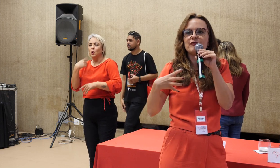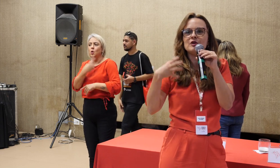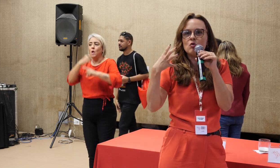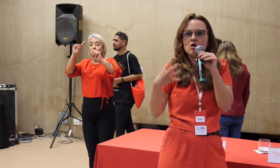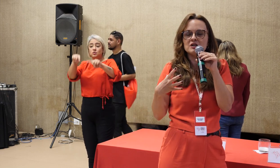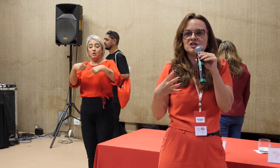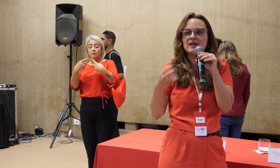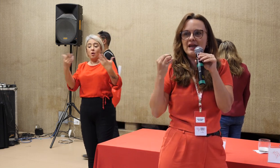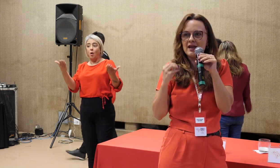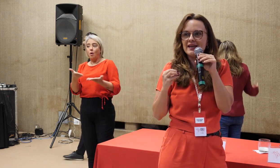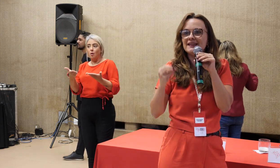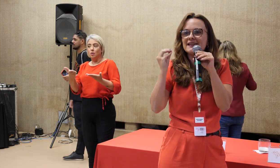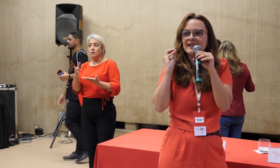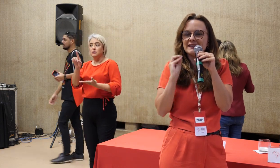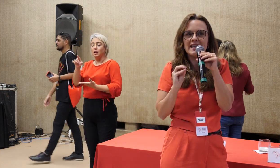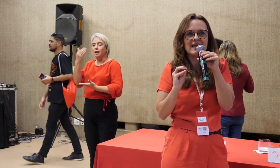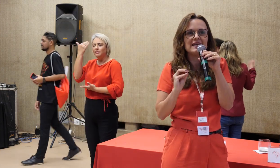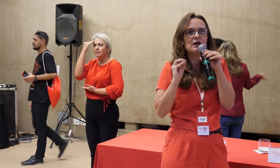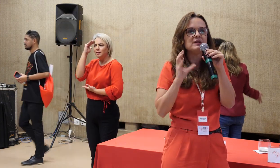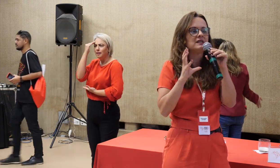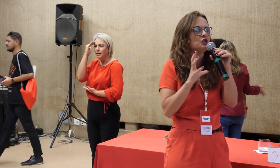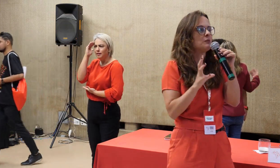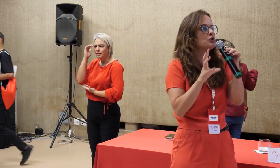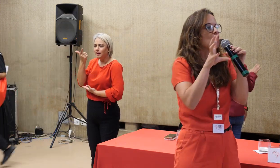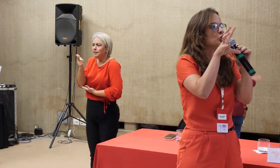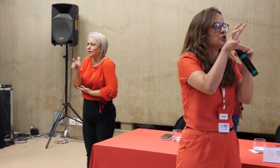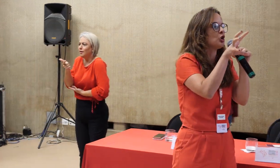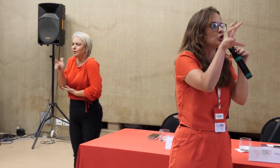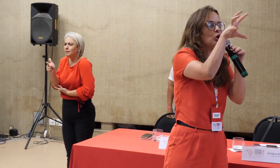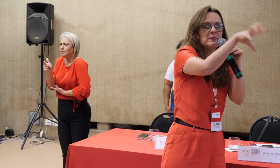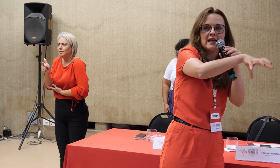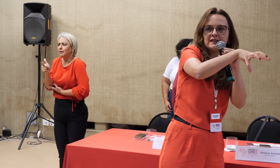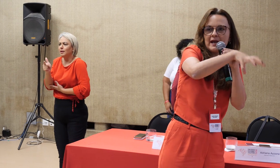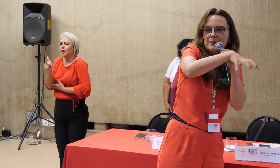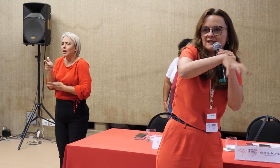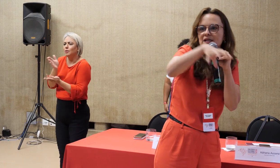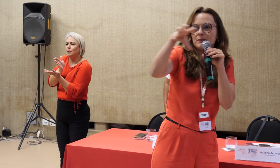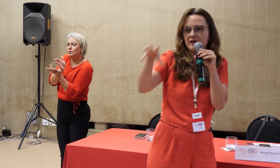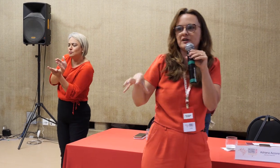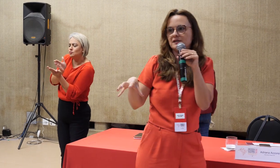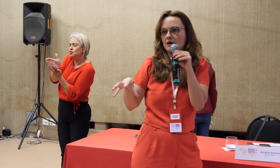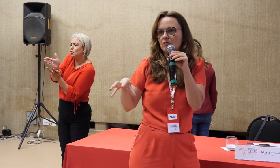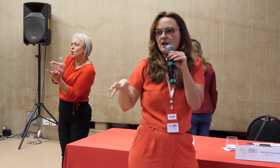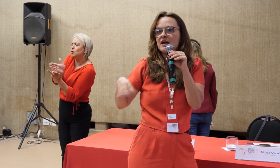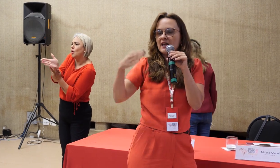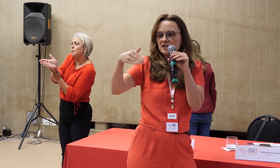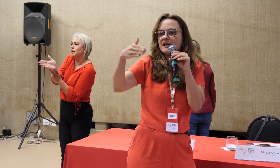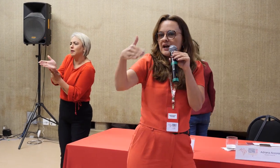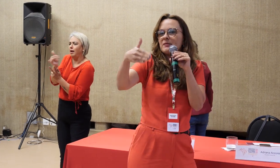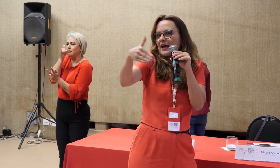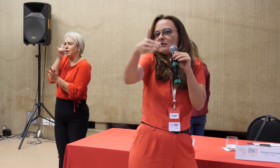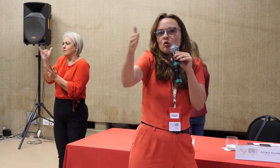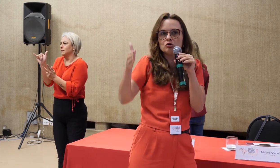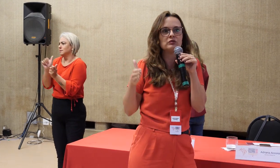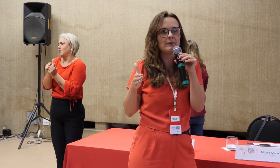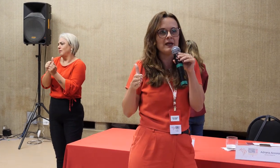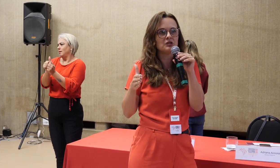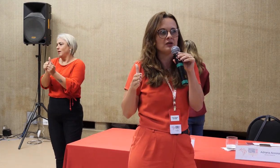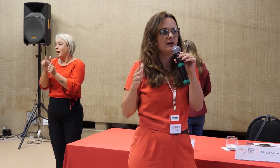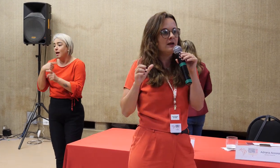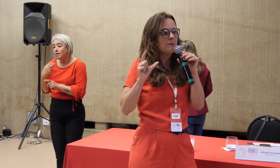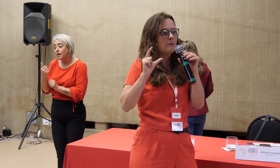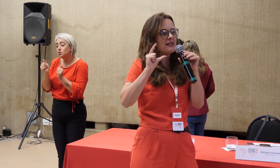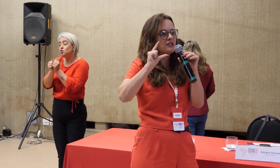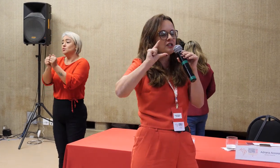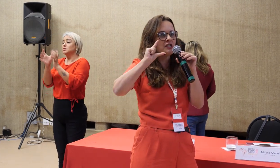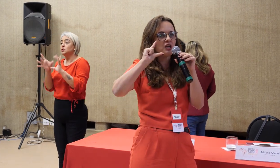nosso desafio hoje é entender que não existe uma dicotomia entre repressão e prevenção. Elas têm que caminhar